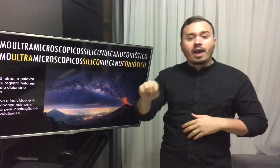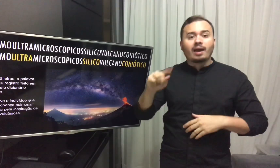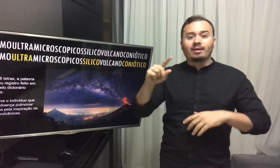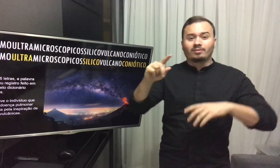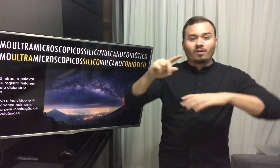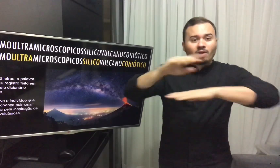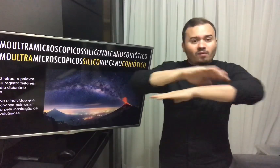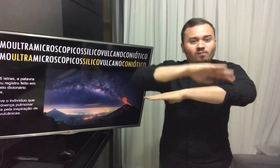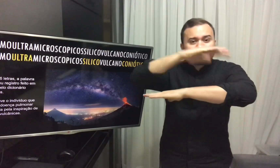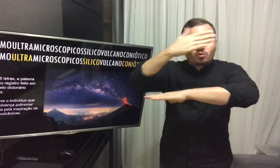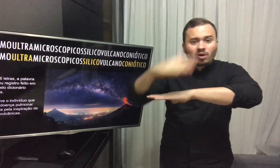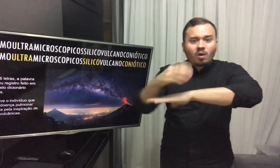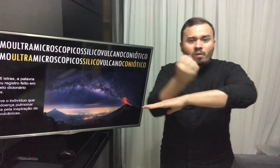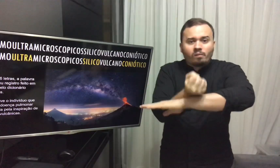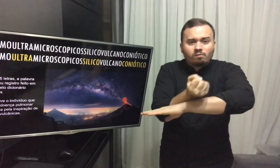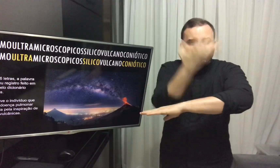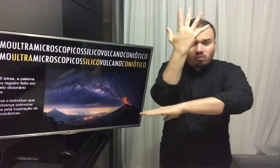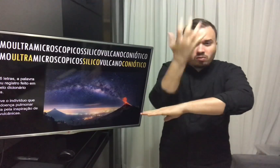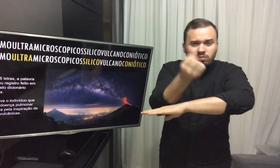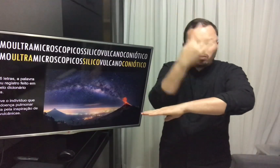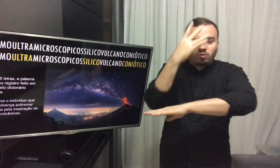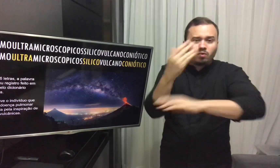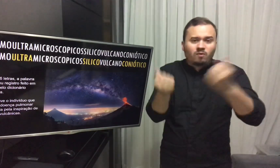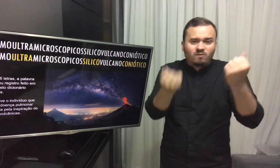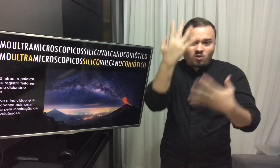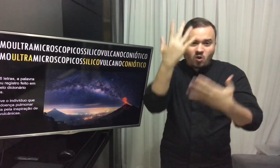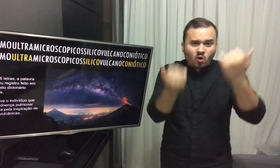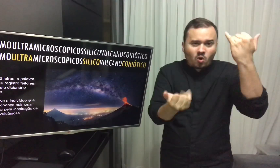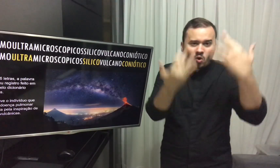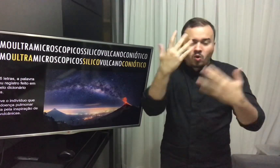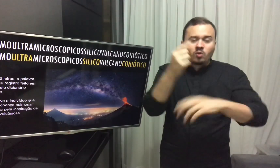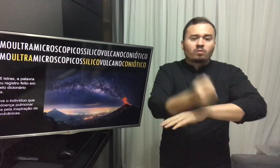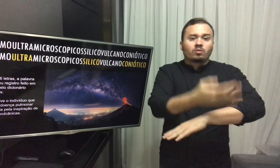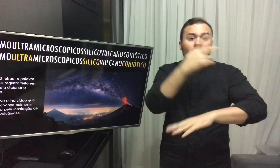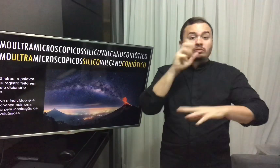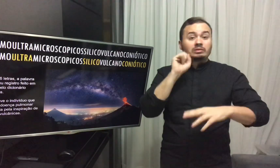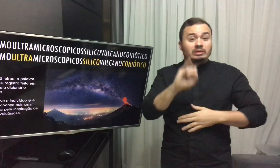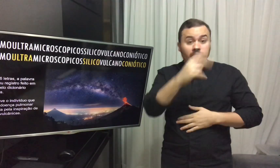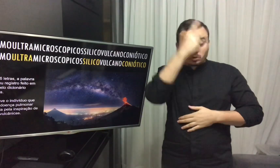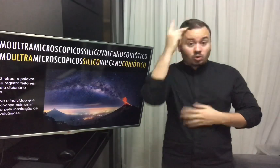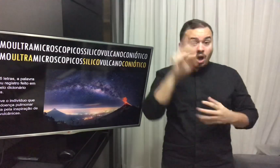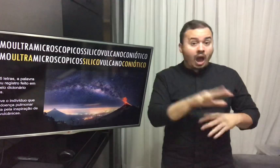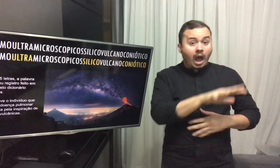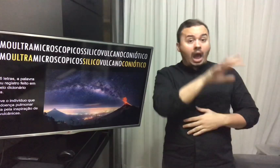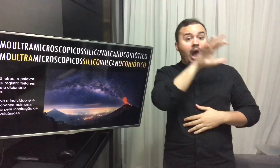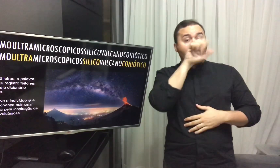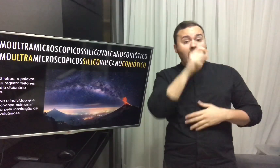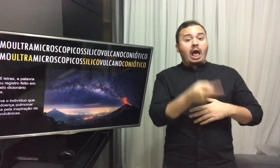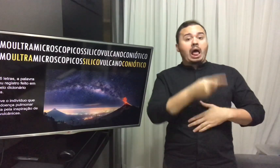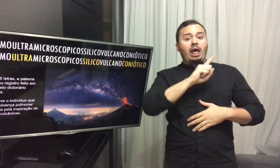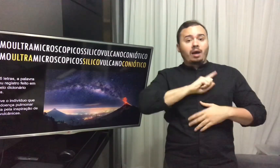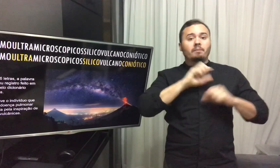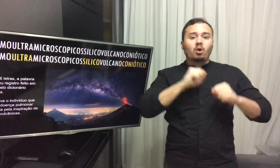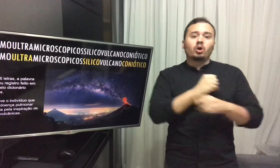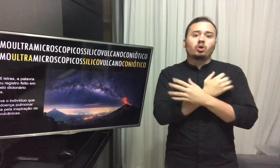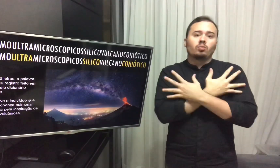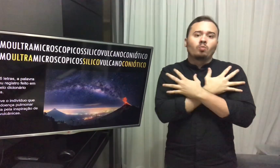letras ao total. Na verdade, ela remete a uma doença que a pessoa pode ter nos